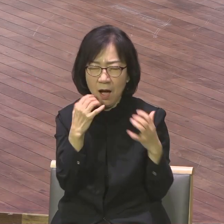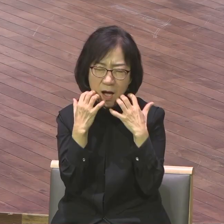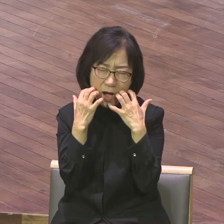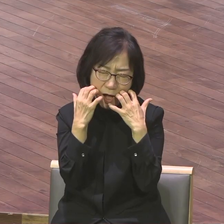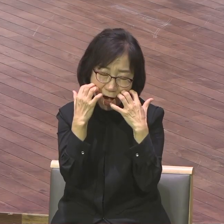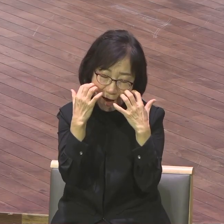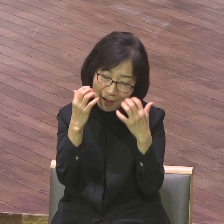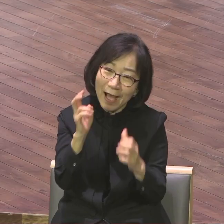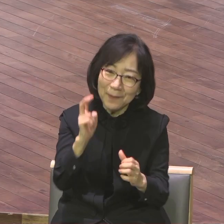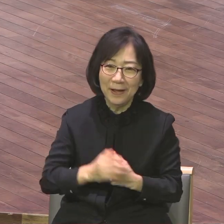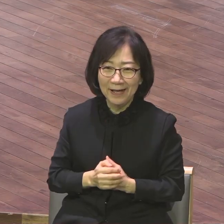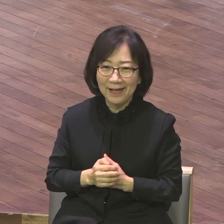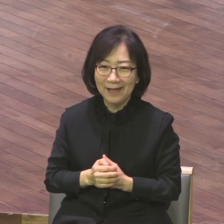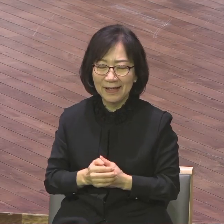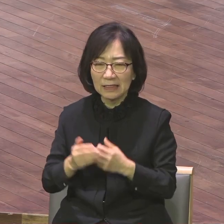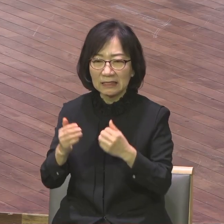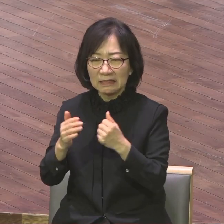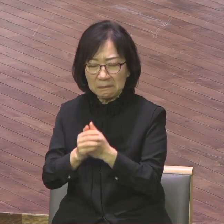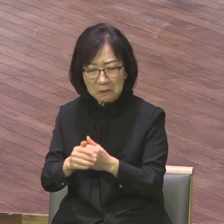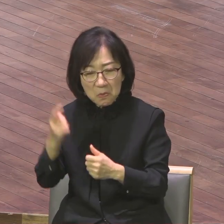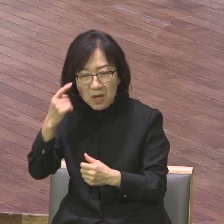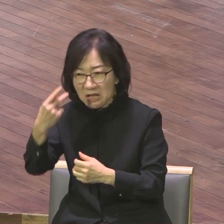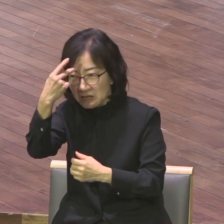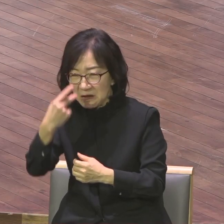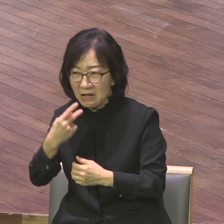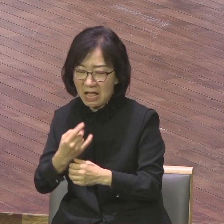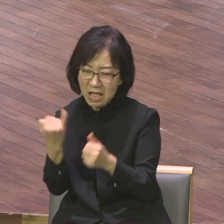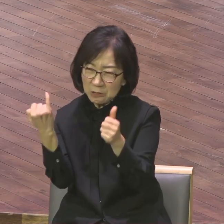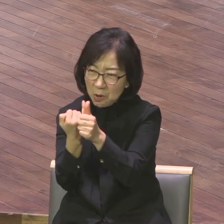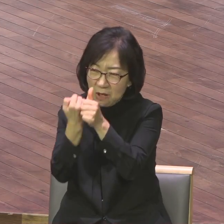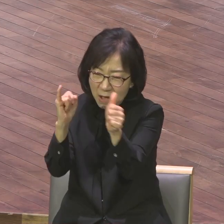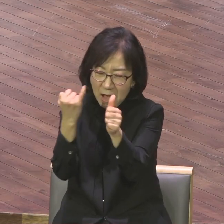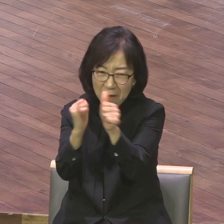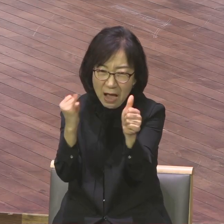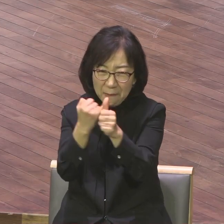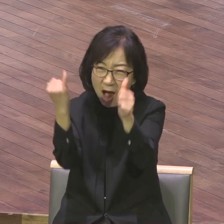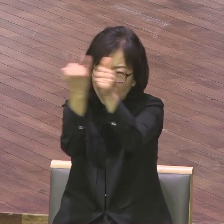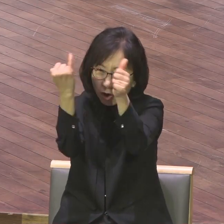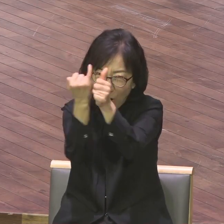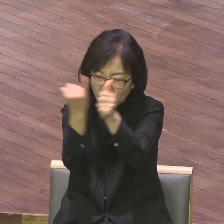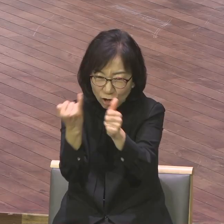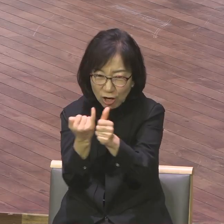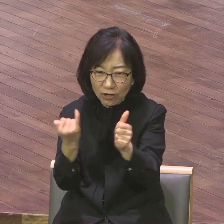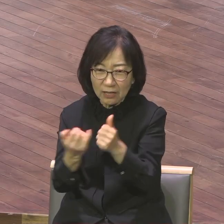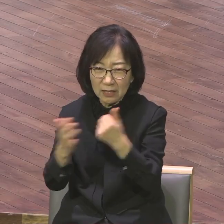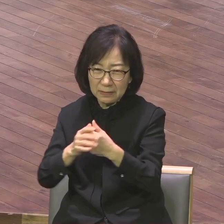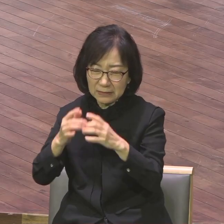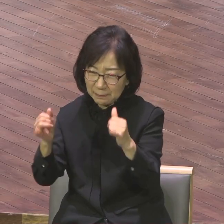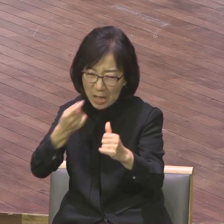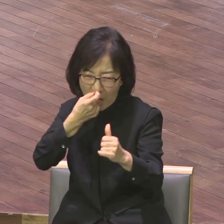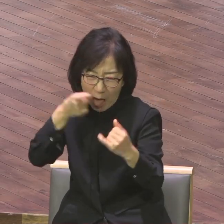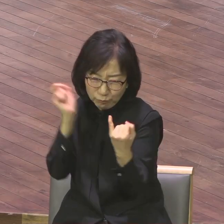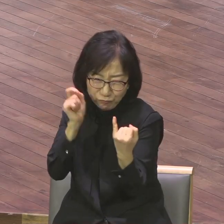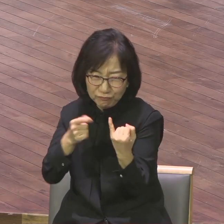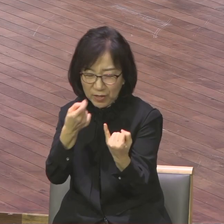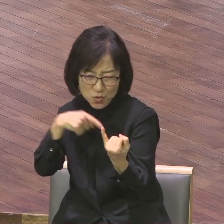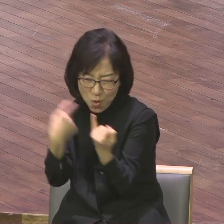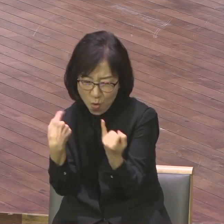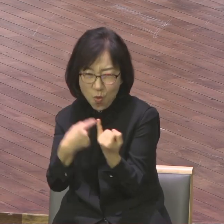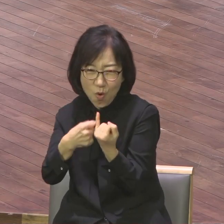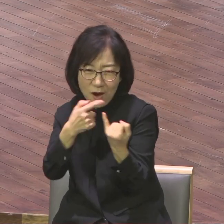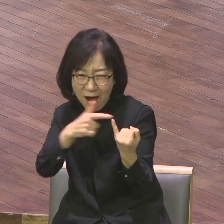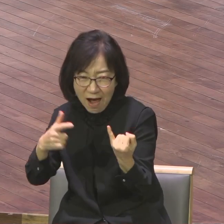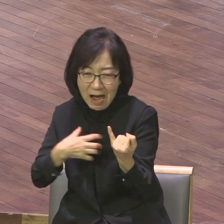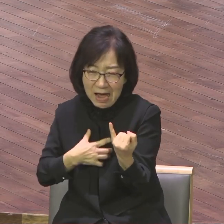열등의식, 비교의식, 상처, 결혼을 5번 하고 6번째 남자가 살면서 갈등하는 그 모든 아픔 다